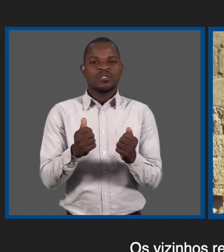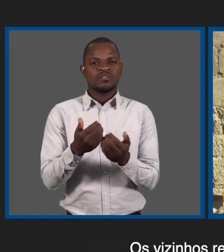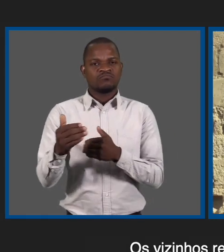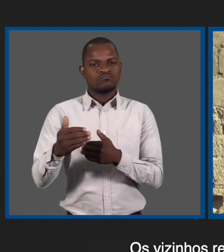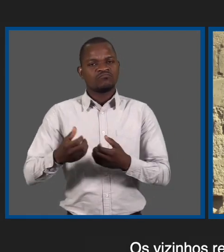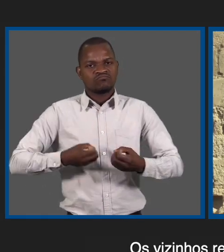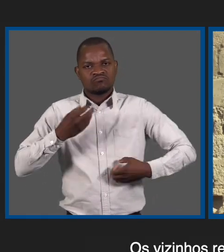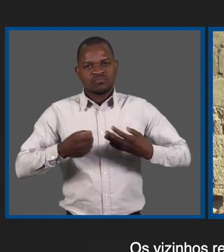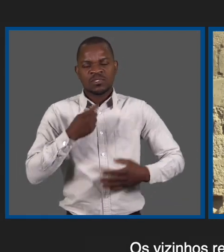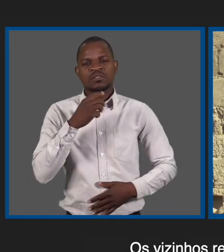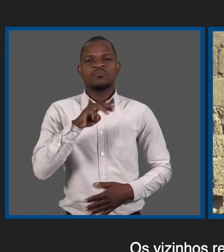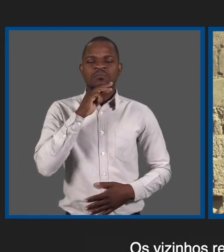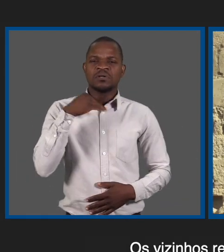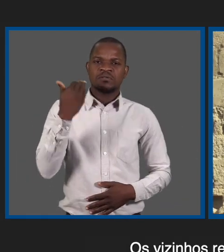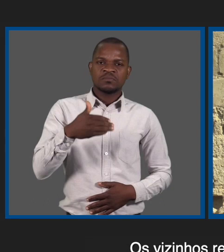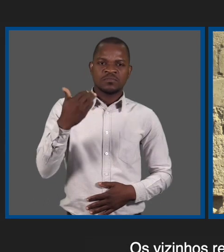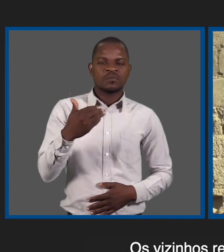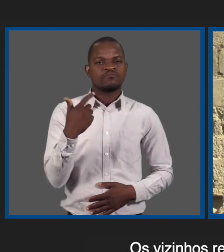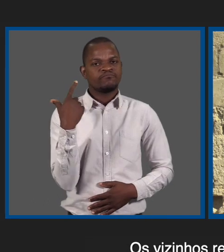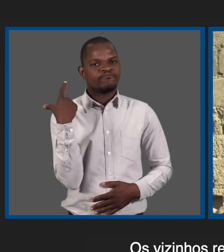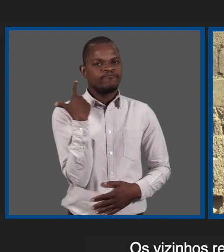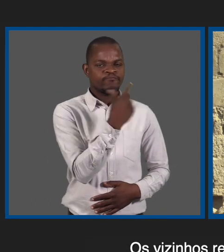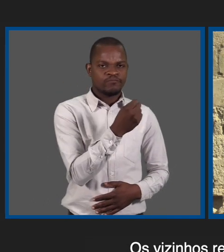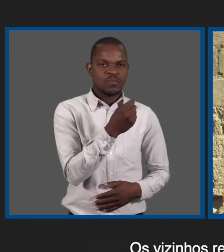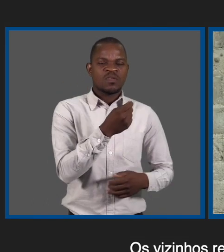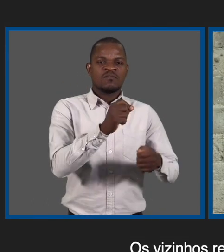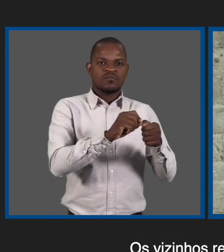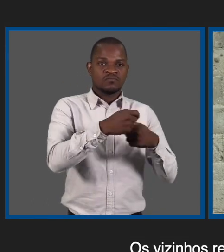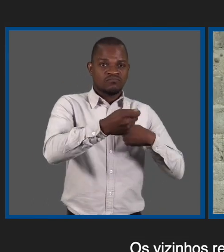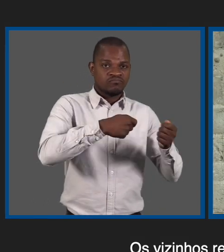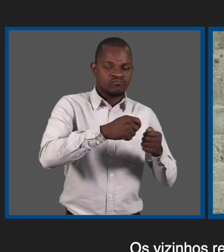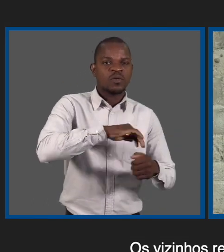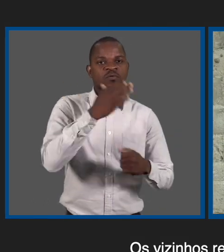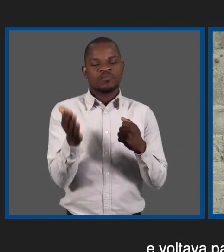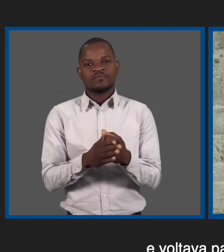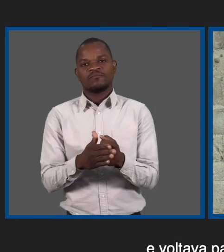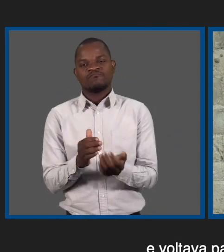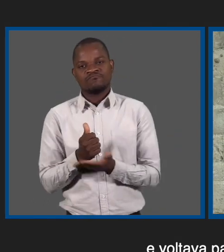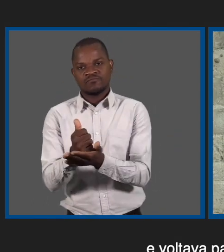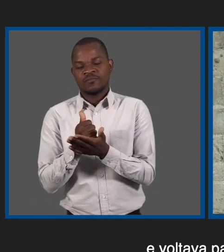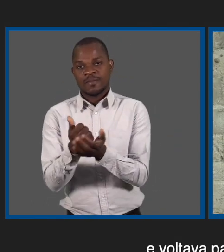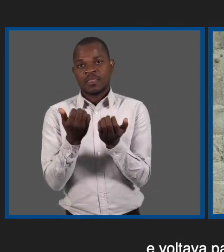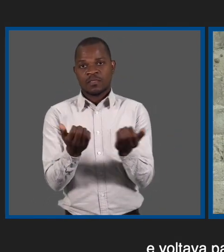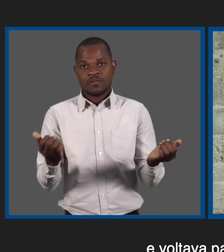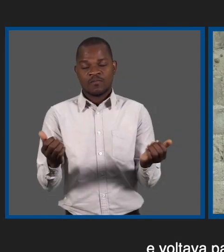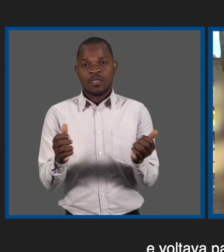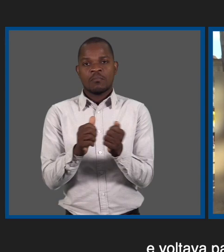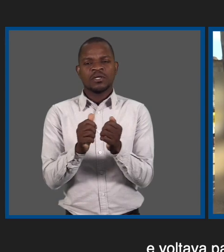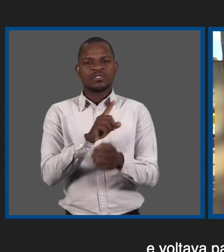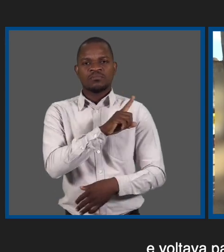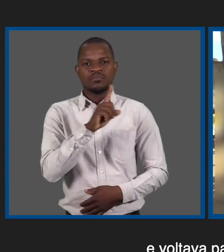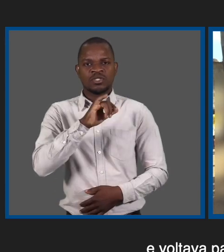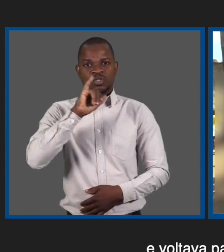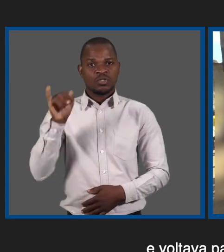Vizinhos revelam que a mãe sempre se ausentava em busca do sustento e voltava para cuidar das crianças.